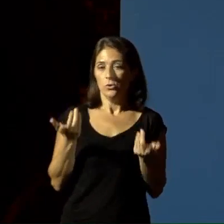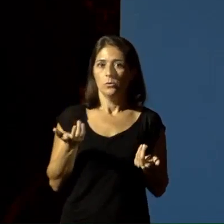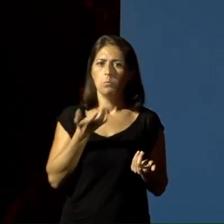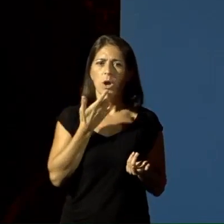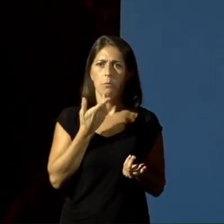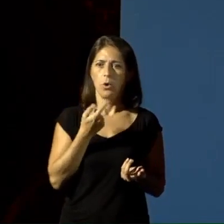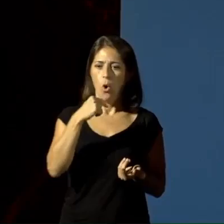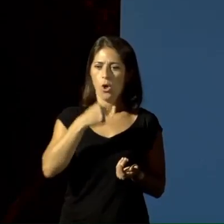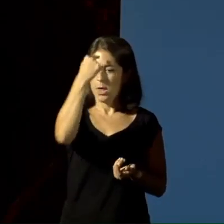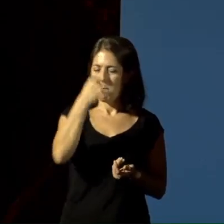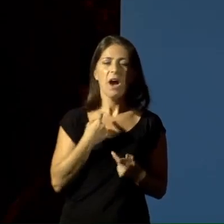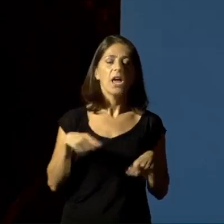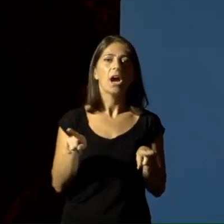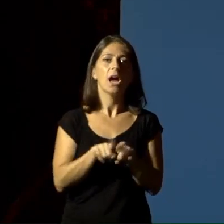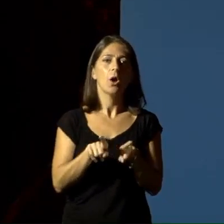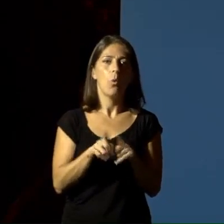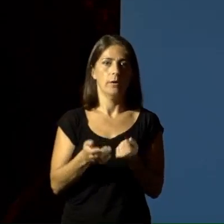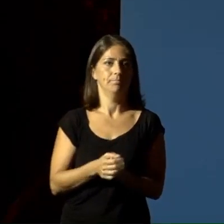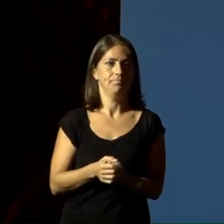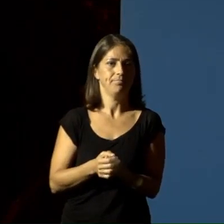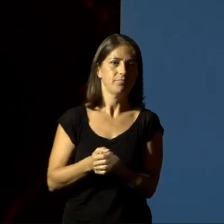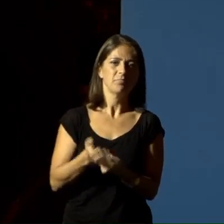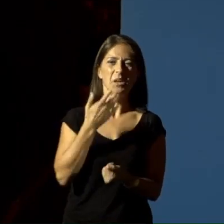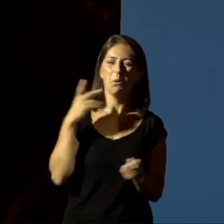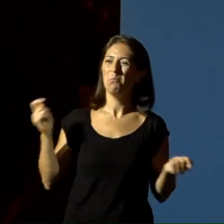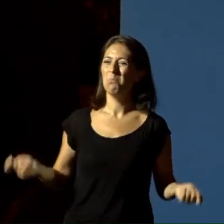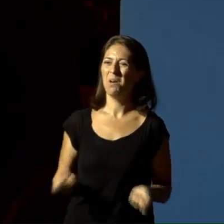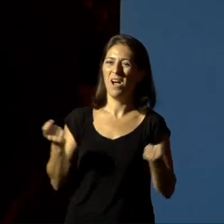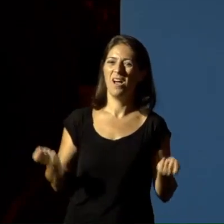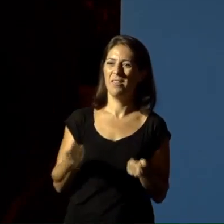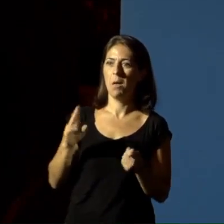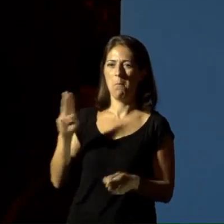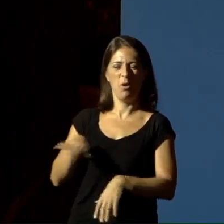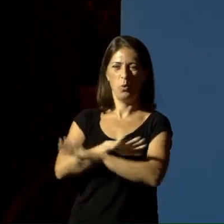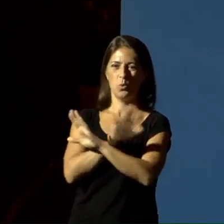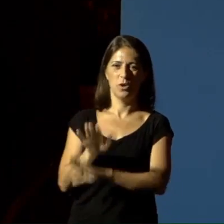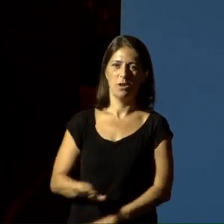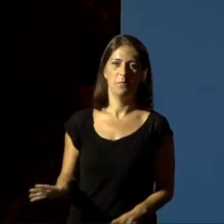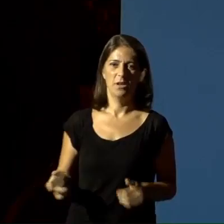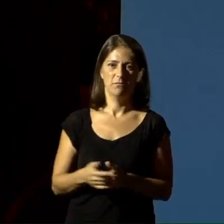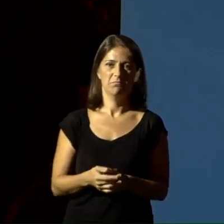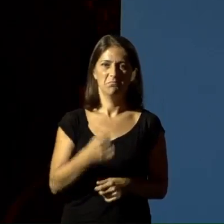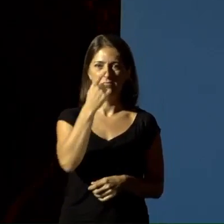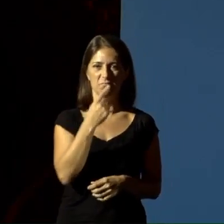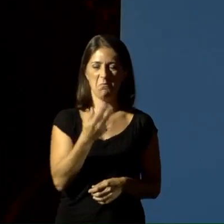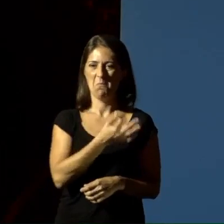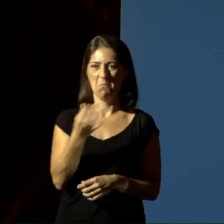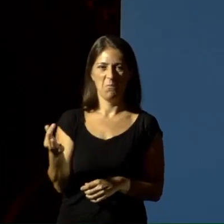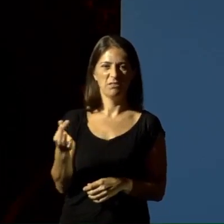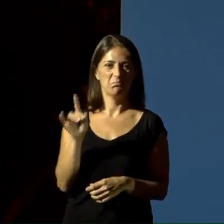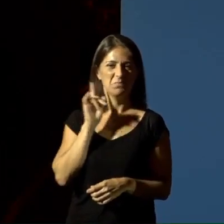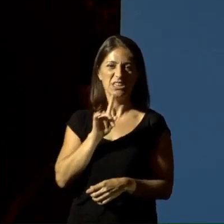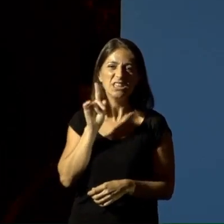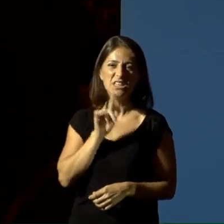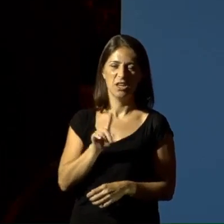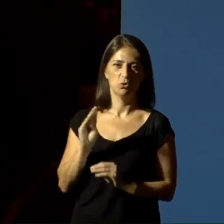como imaxe hoxe a deplorable e a lamentable propaganda do Partido Popular e as súas insidias, as